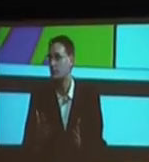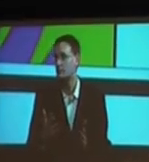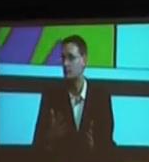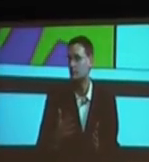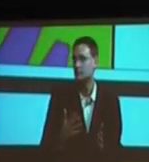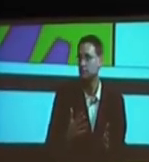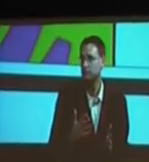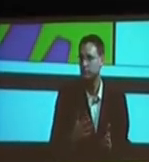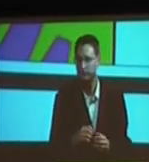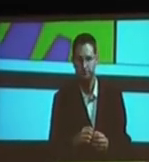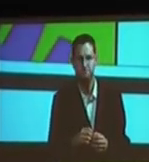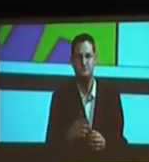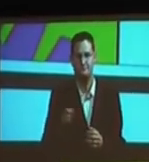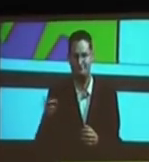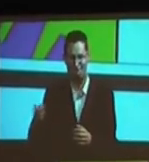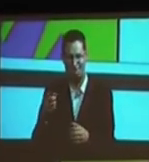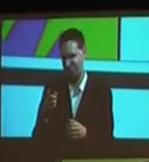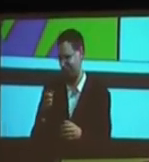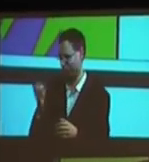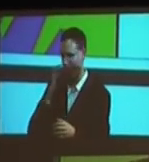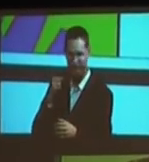noch auf eine Sache zu sprechen kommen.